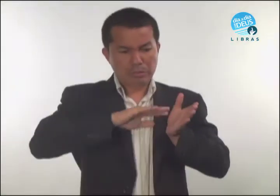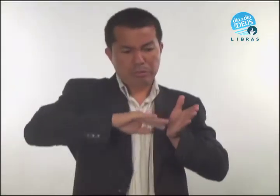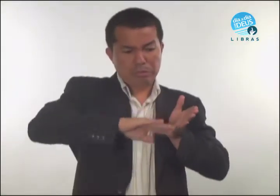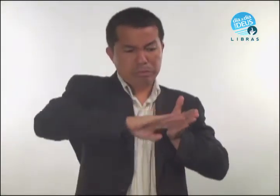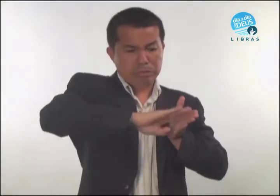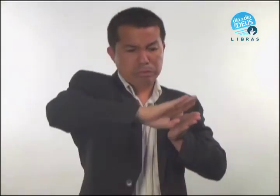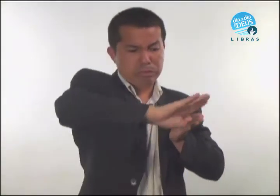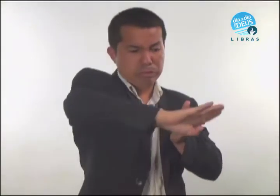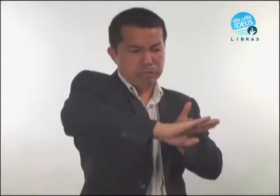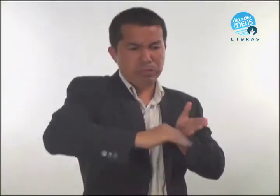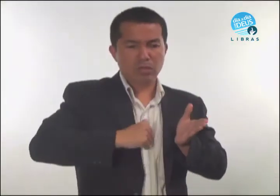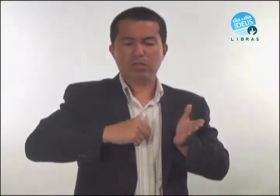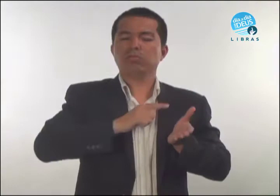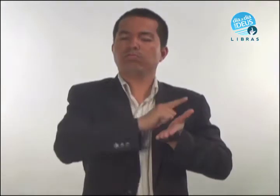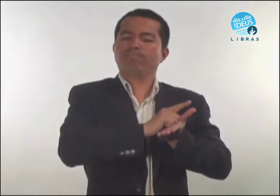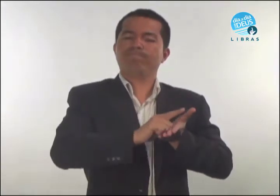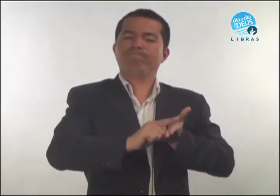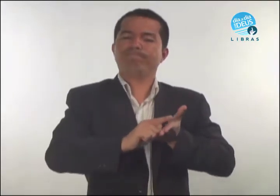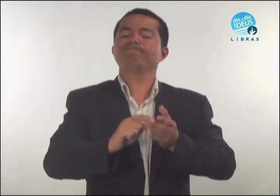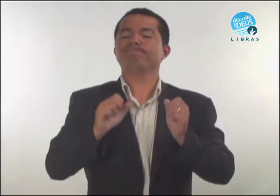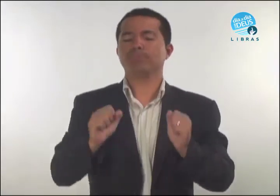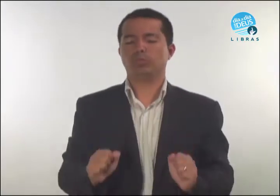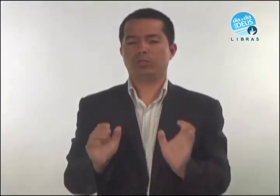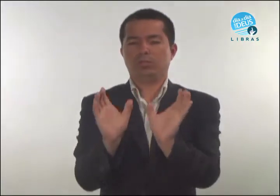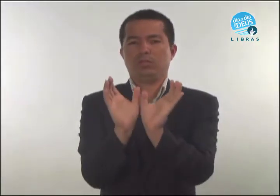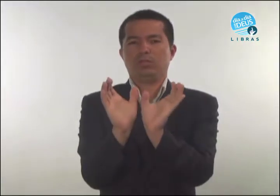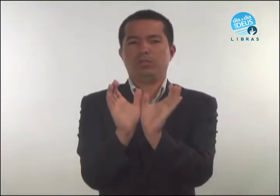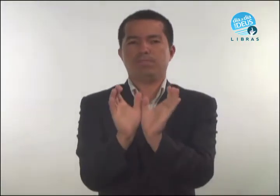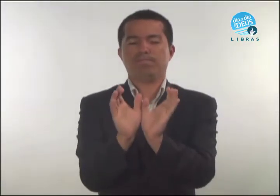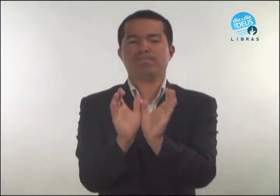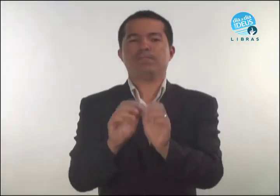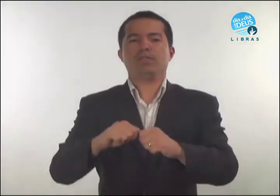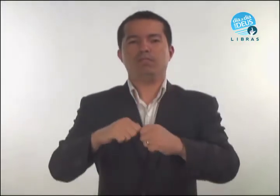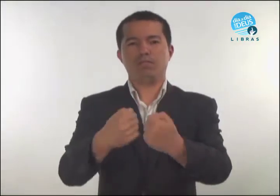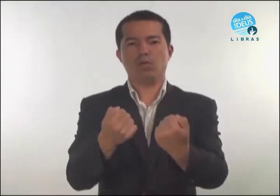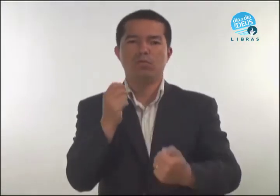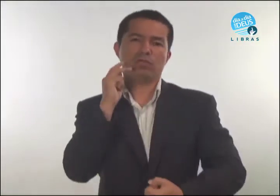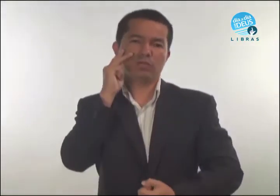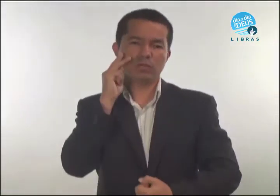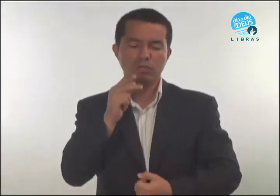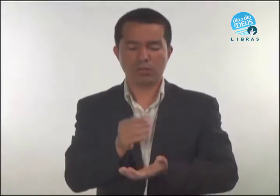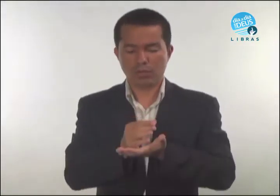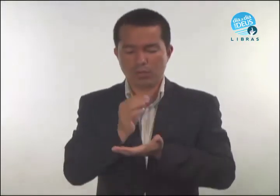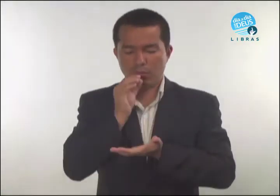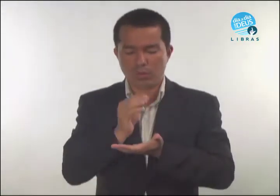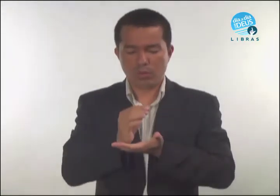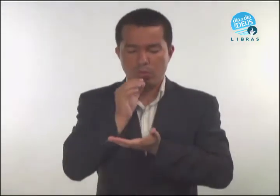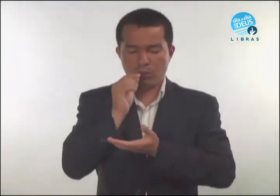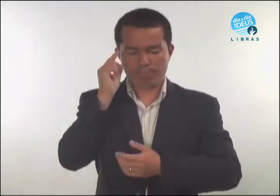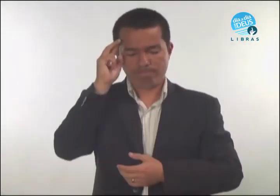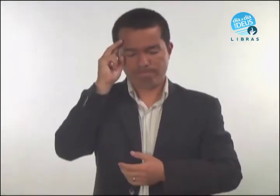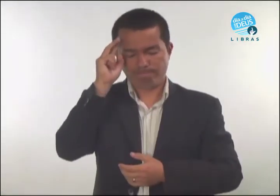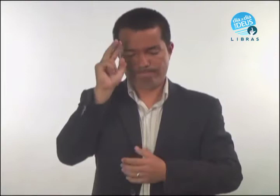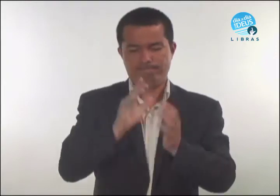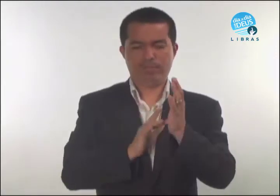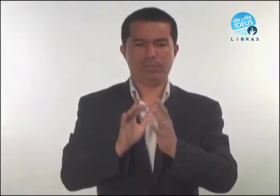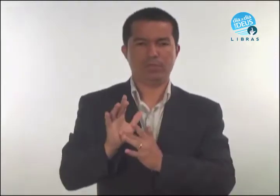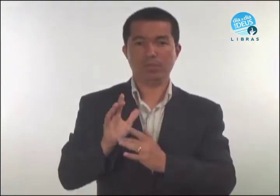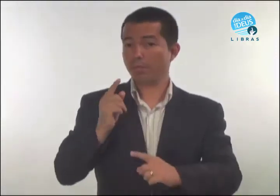mundo. O que a Bíblia está dizendo é o seguinte: olha, quando você está tomando a ceia do Senhor, o Espírito de Deus está no meio da gente.